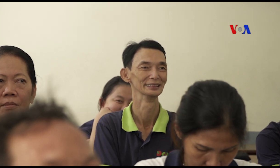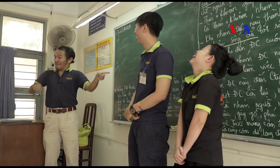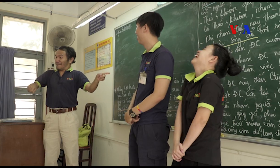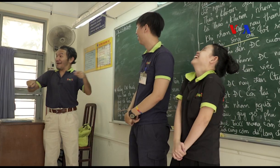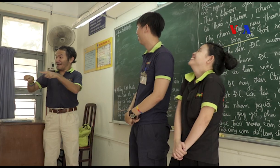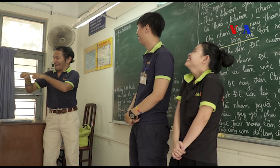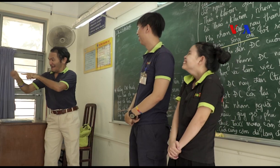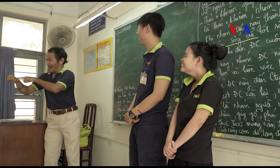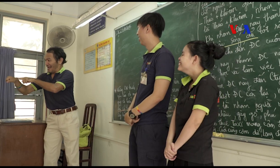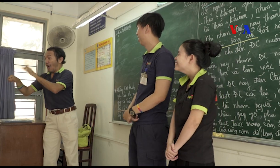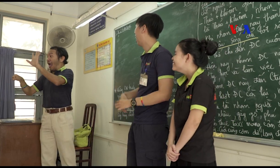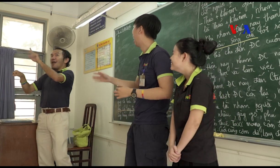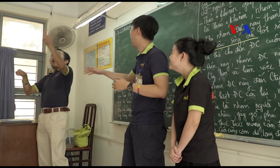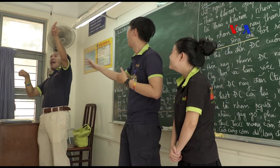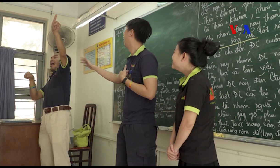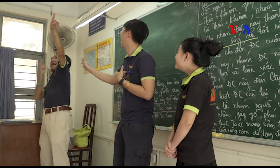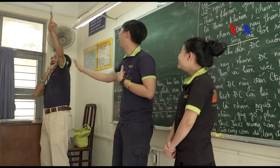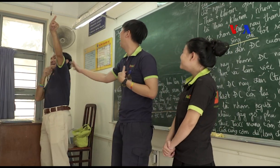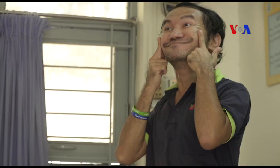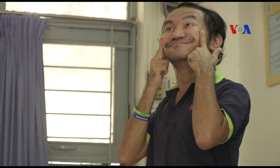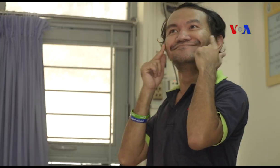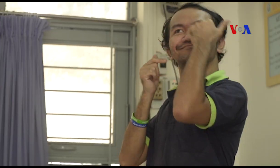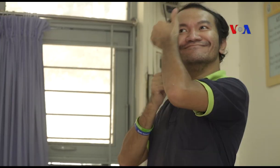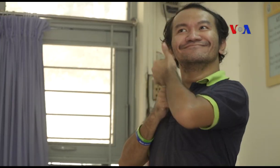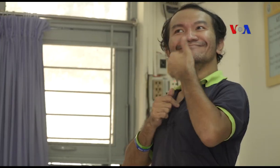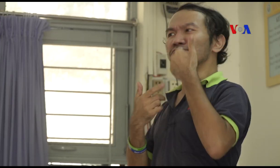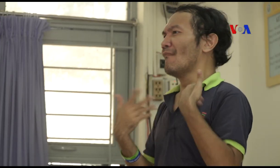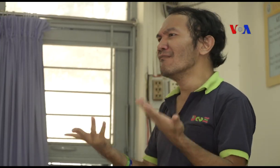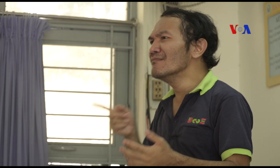cũng chính là người câm điếc đầu tiên của Việt Nam đỗ vào Đại học Chính quy.